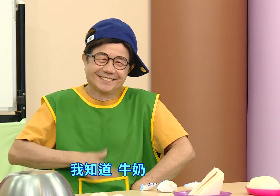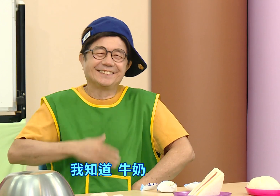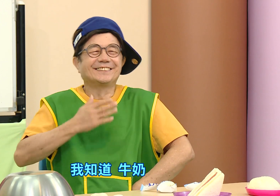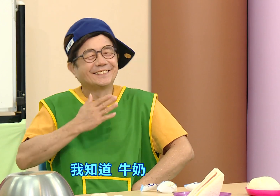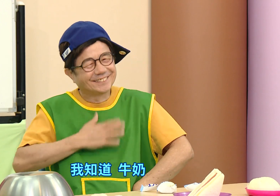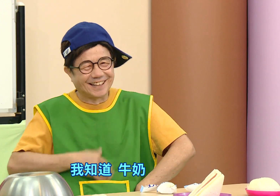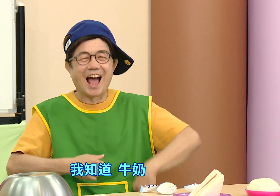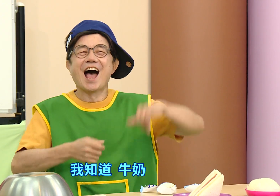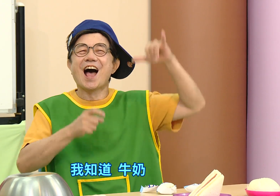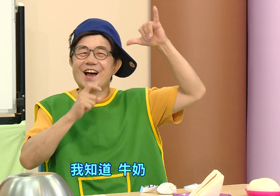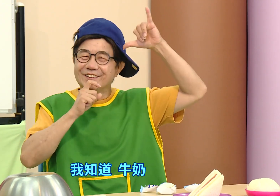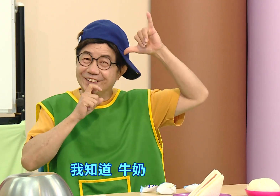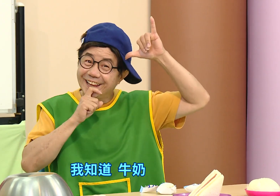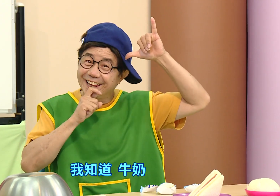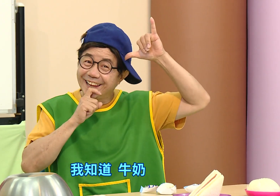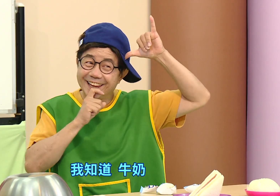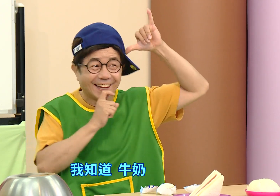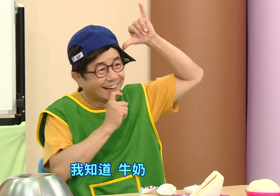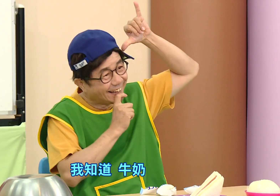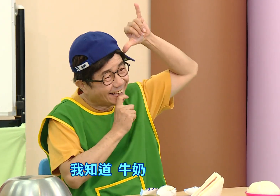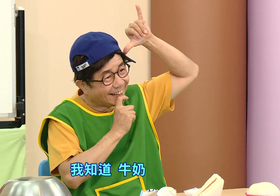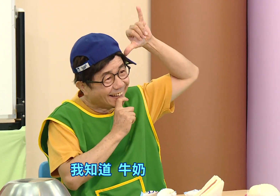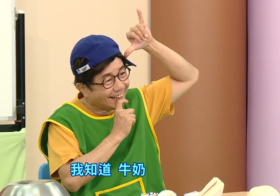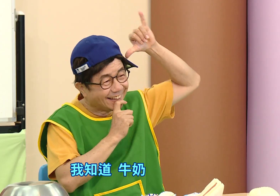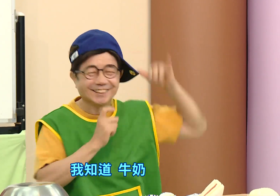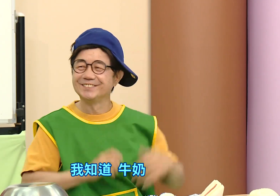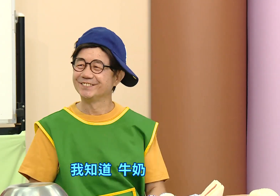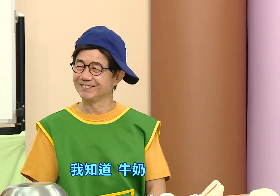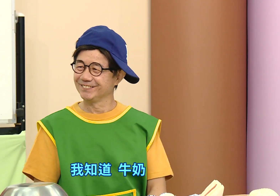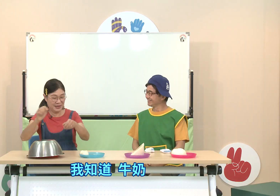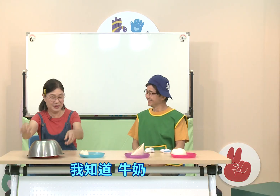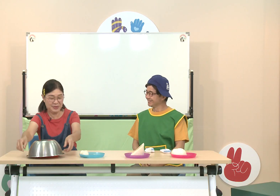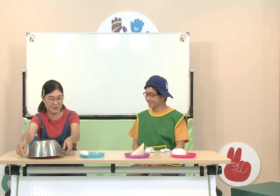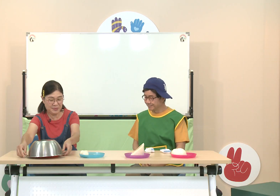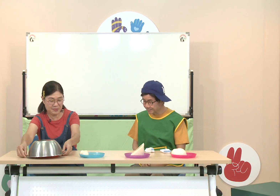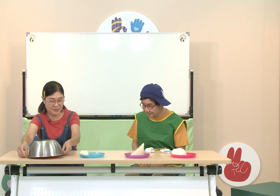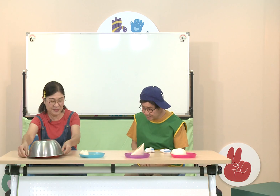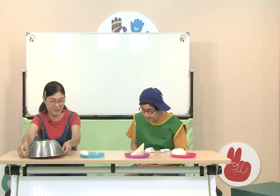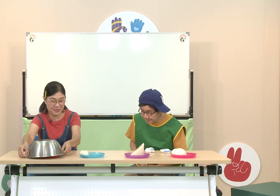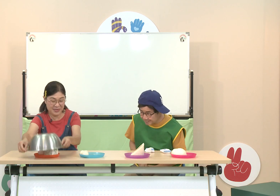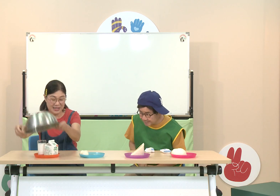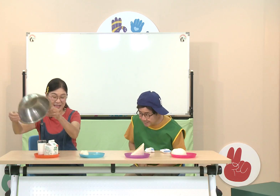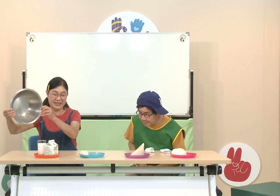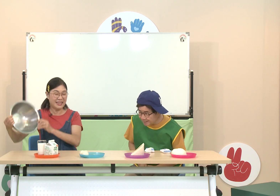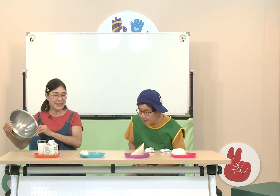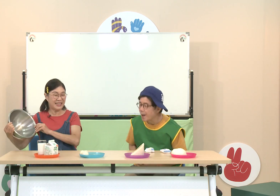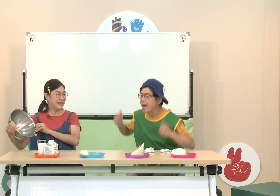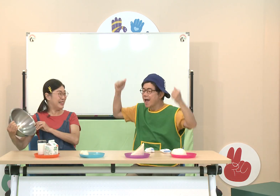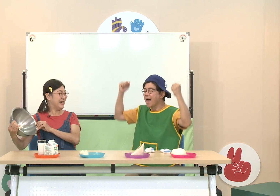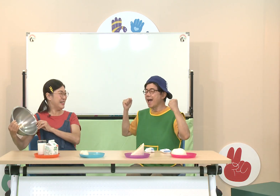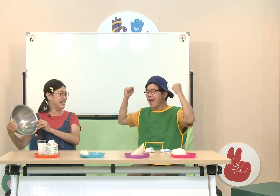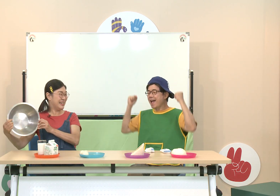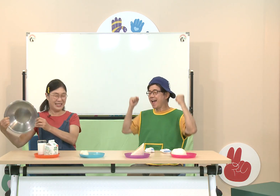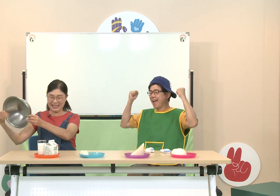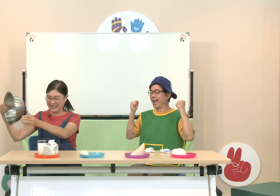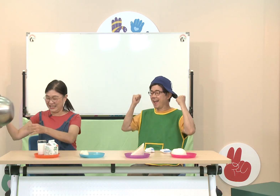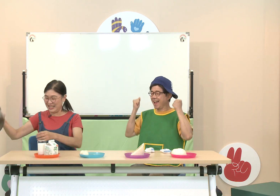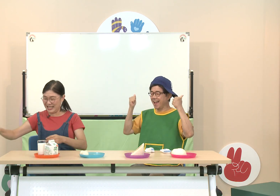知道了牛奶來登登耶